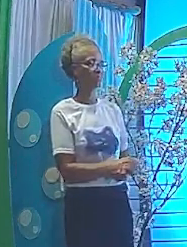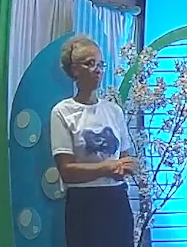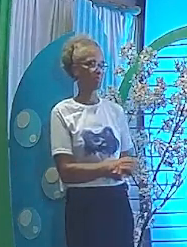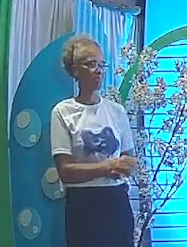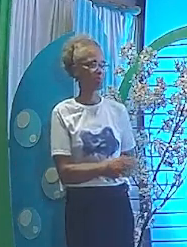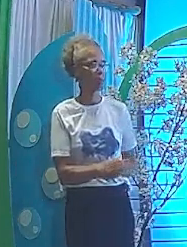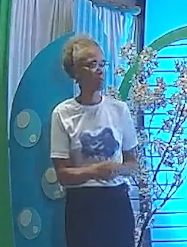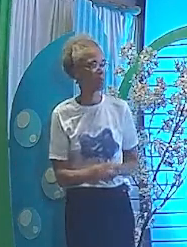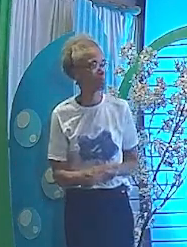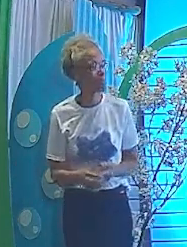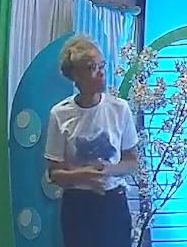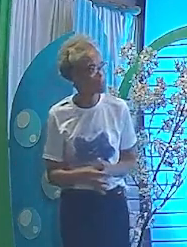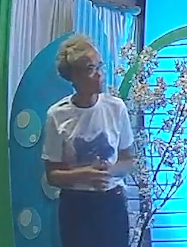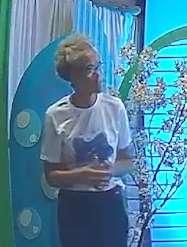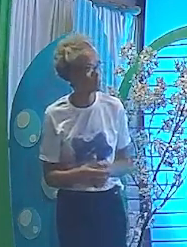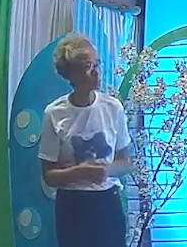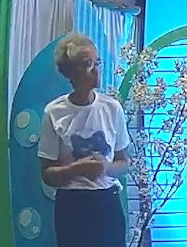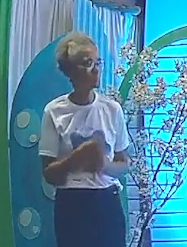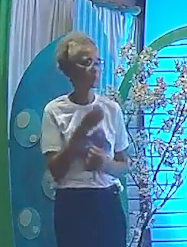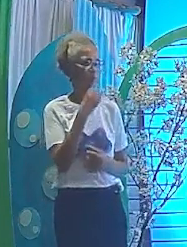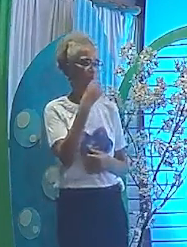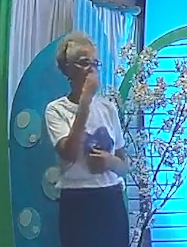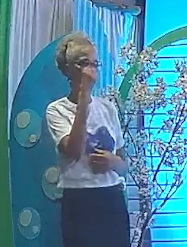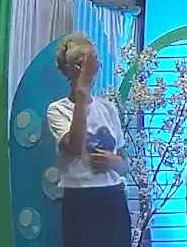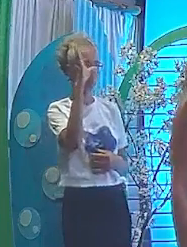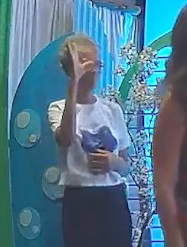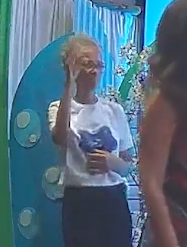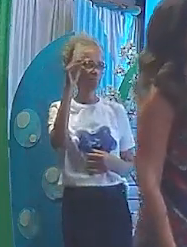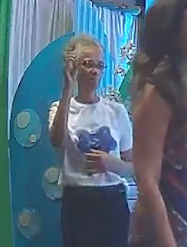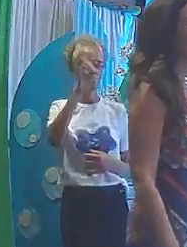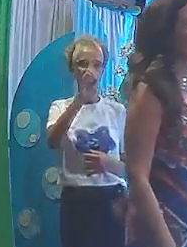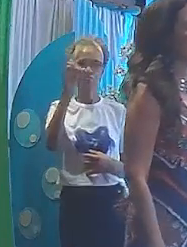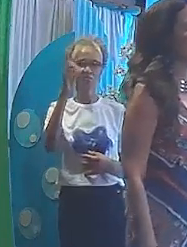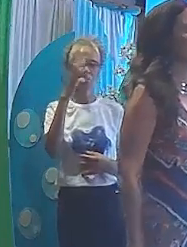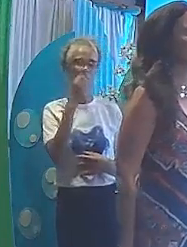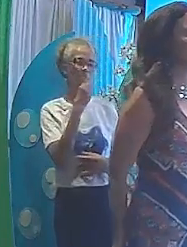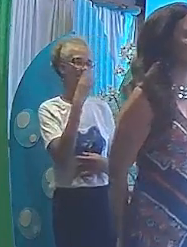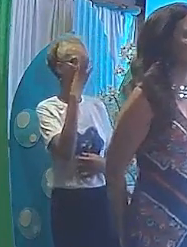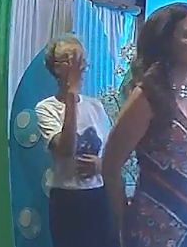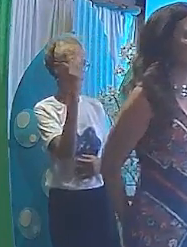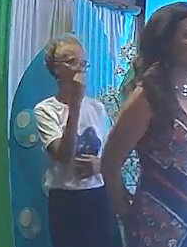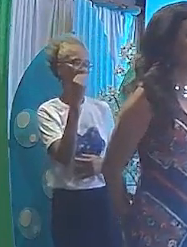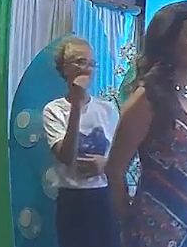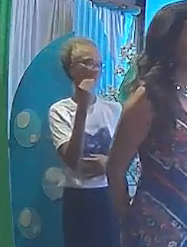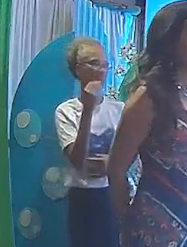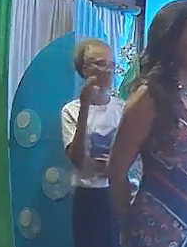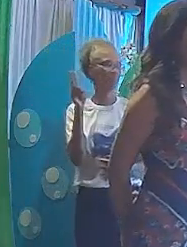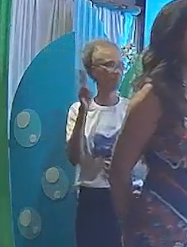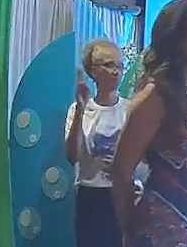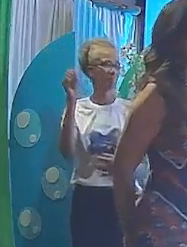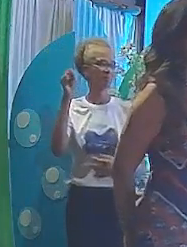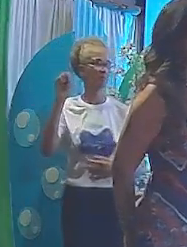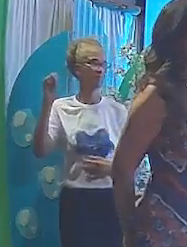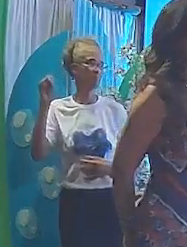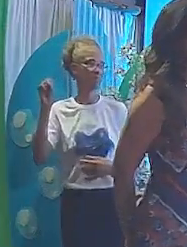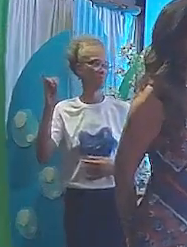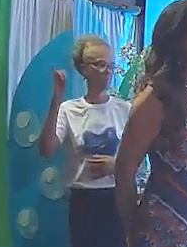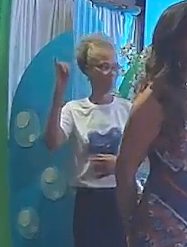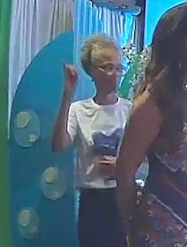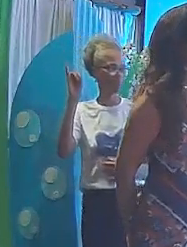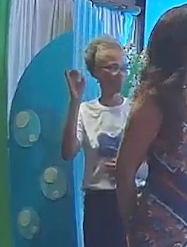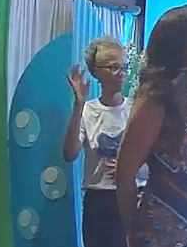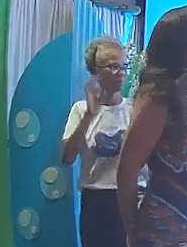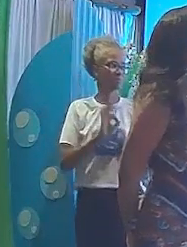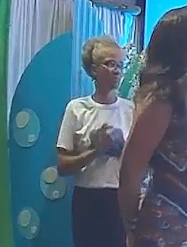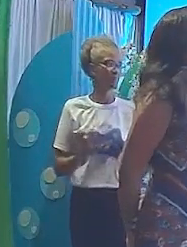Boa noite, gente. Tudo bem? Meu nome é Denise Assis, eu sou coordenadora